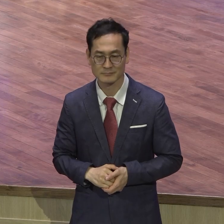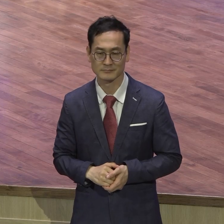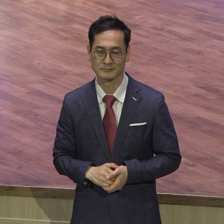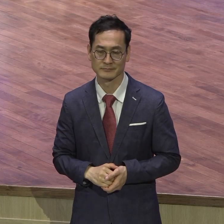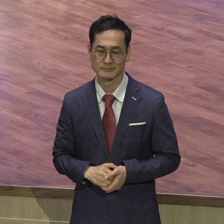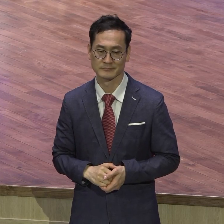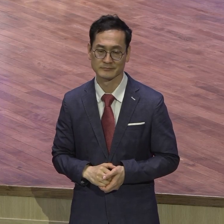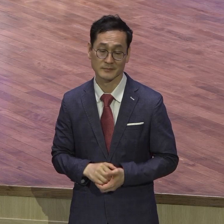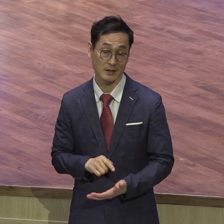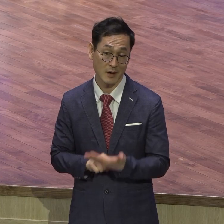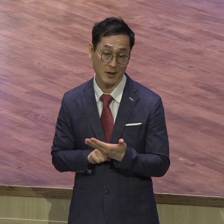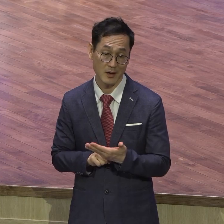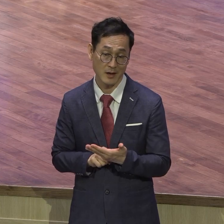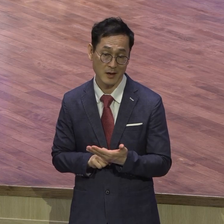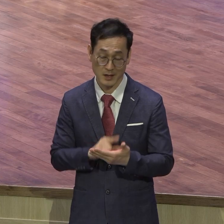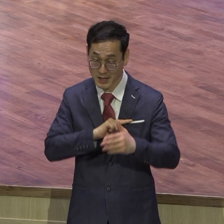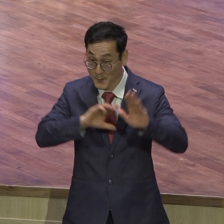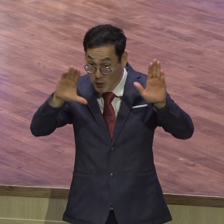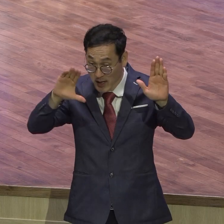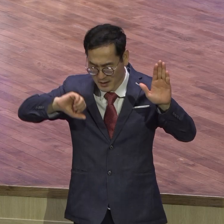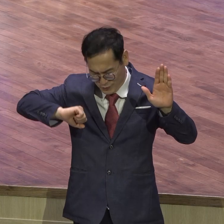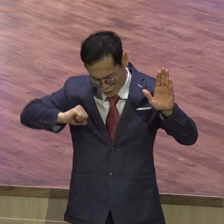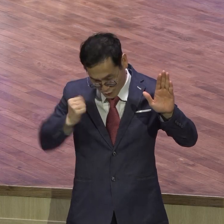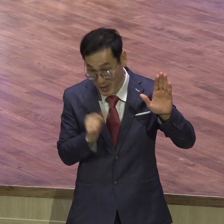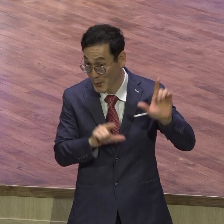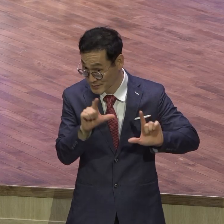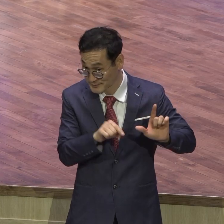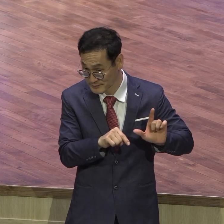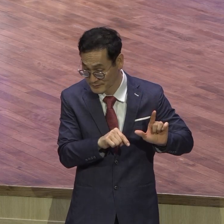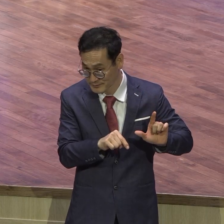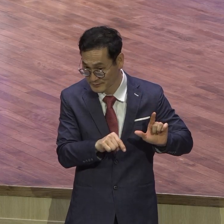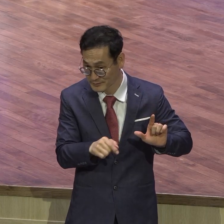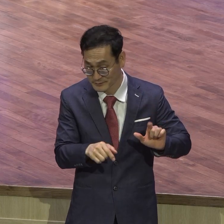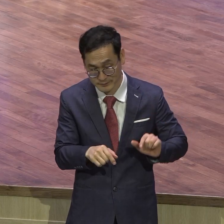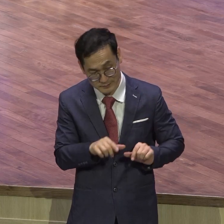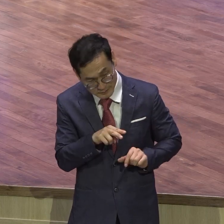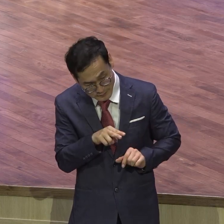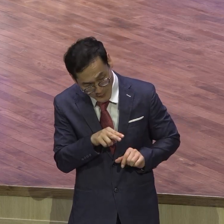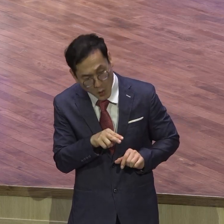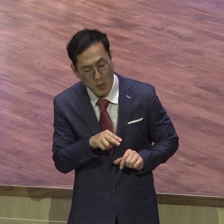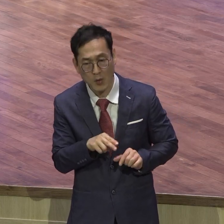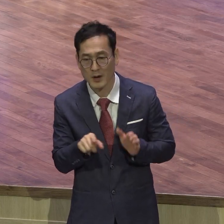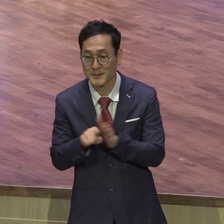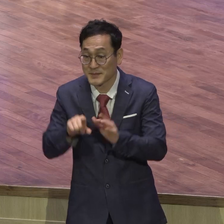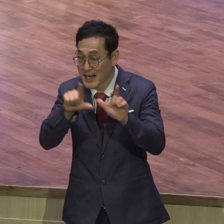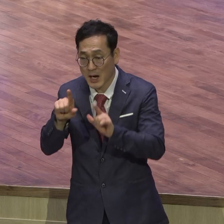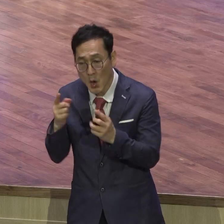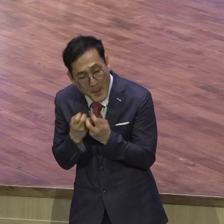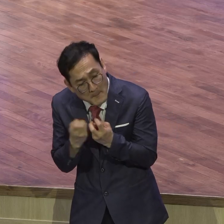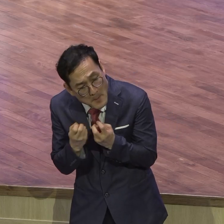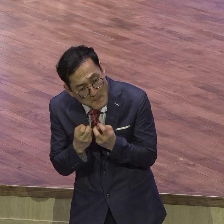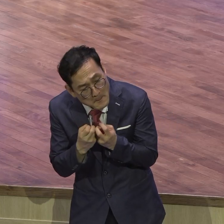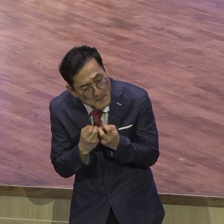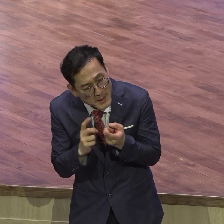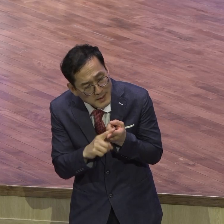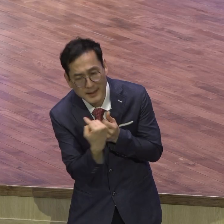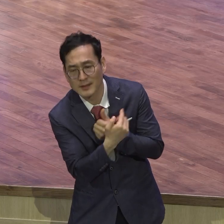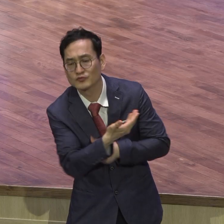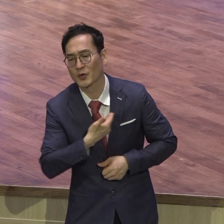이런 모세의 모습은요 우리가 신앙생활을 어떻게 해야 되는지에 대해서 그 원리에 대해서